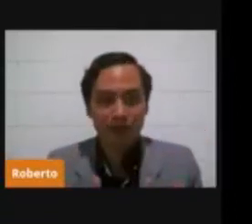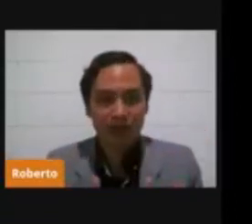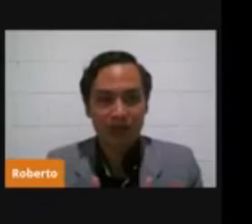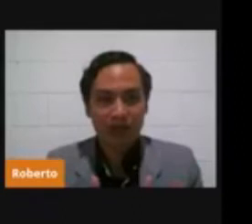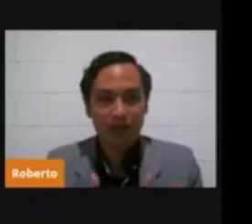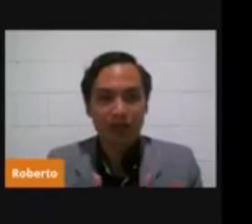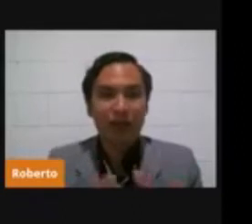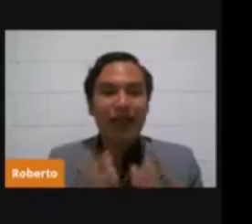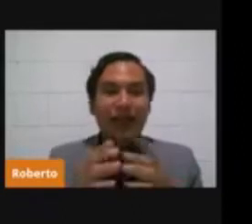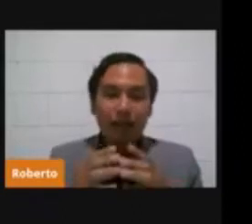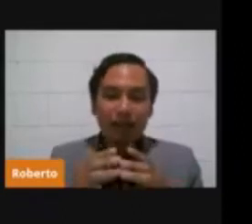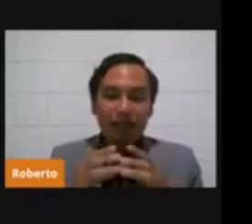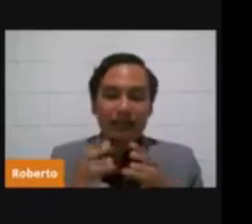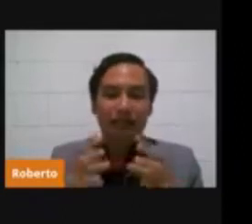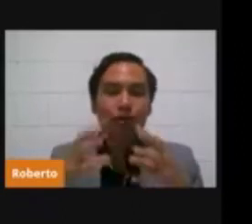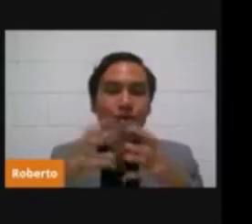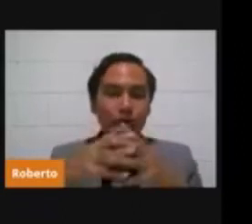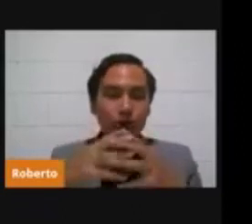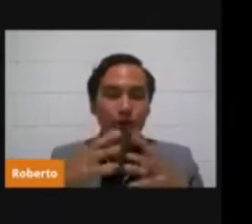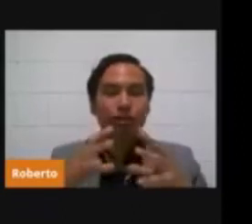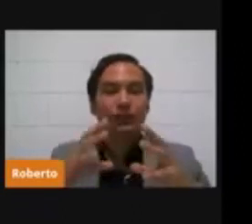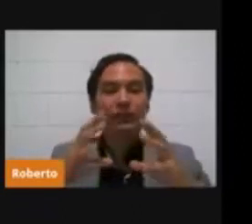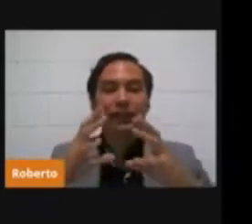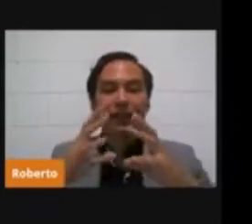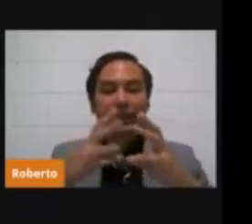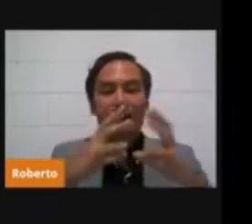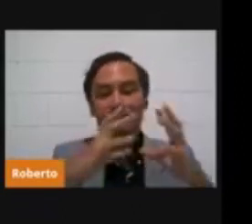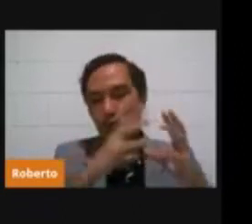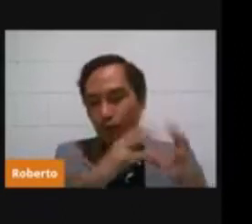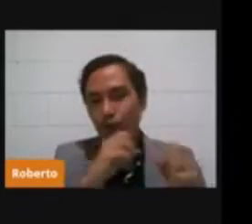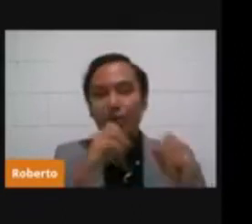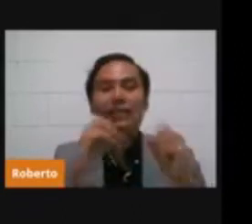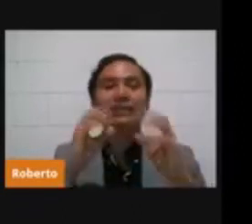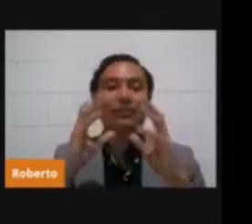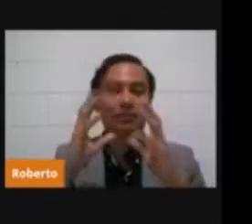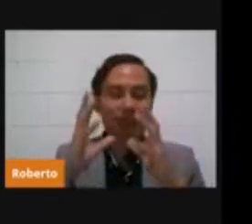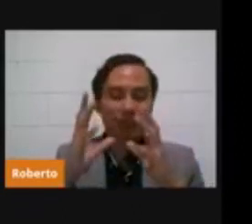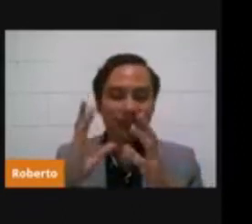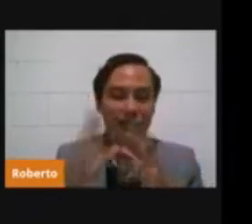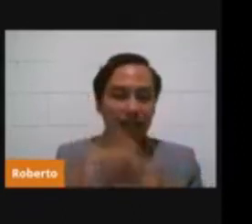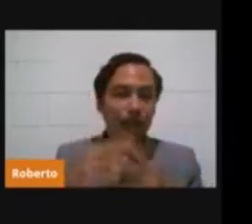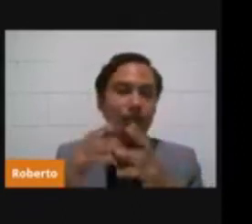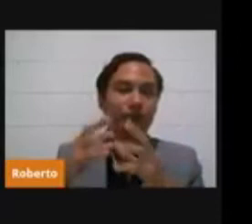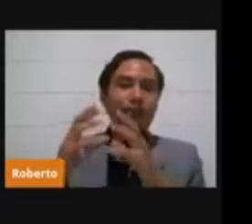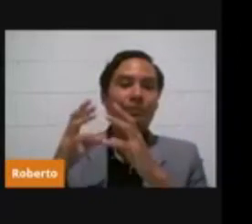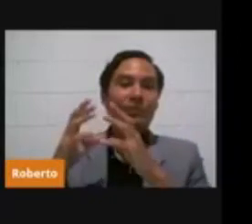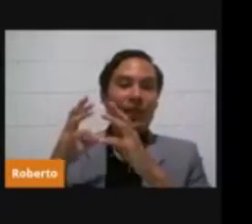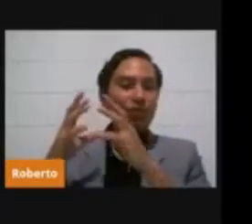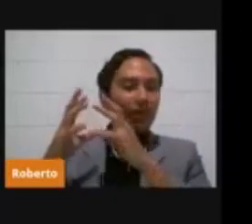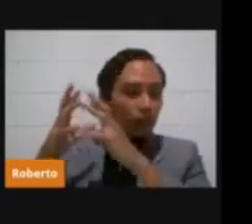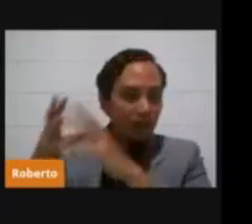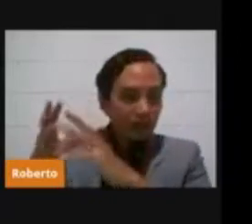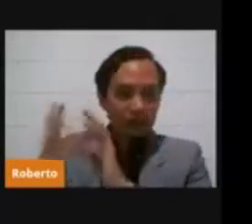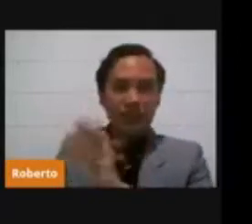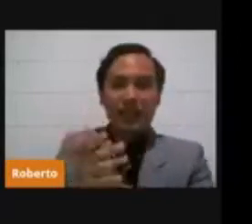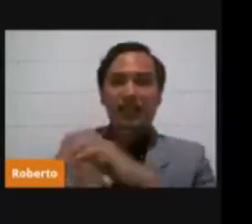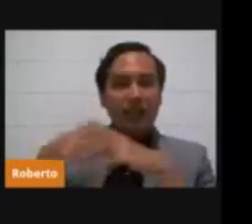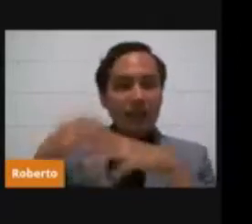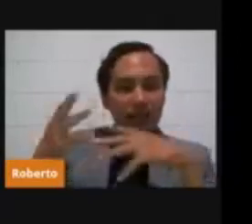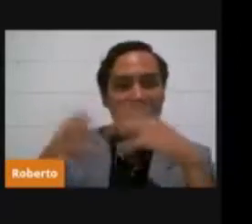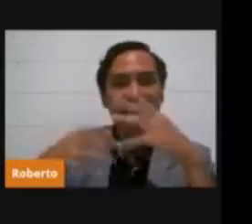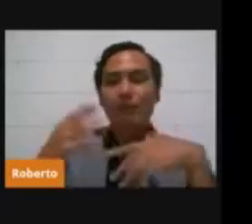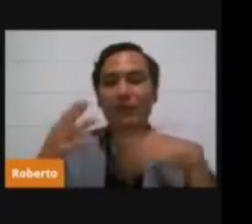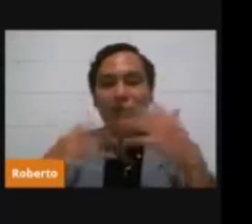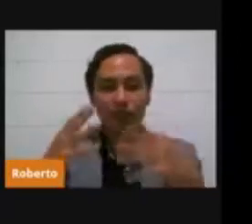expresarnos. Pero la lengua es el conjunto de estructuras, de signos, hay un acuerdo social